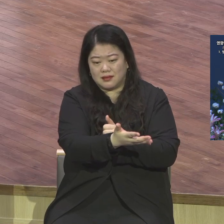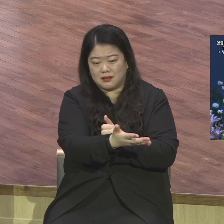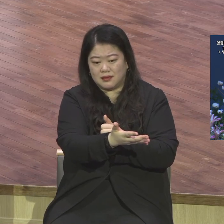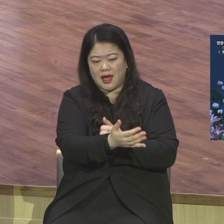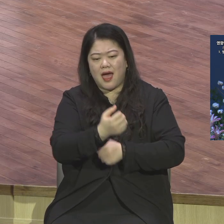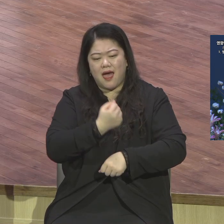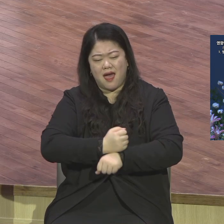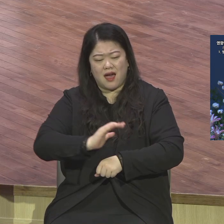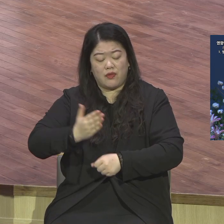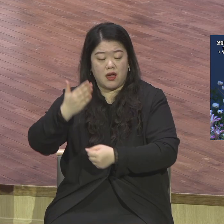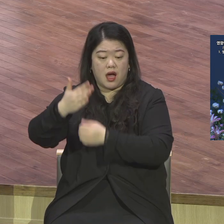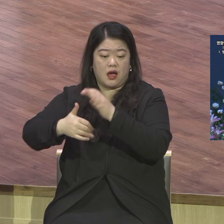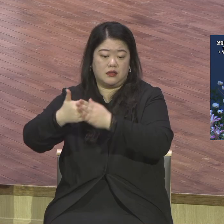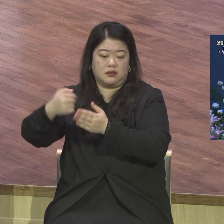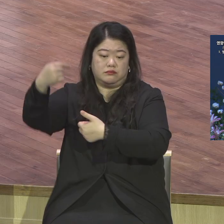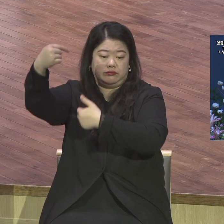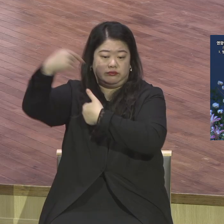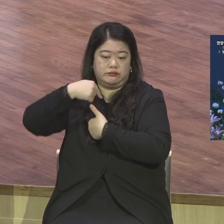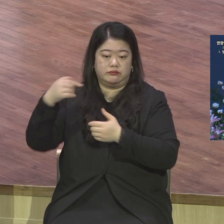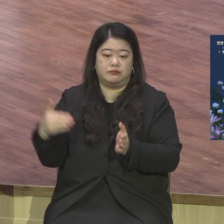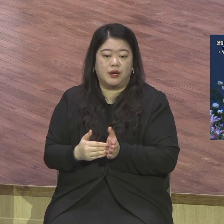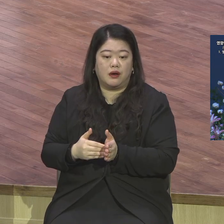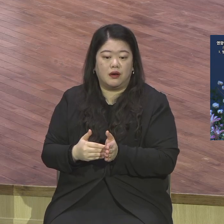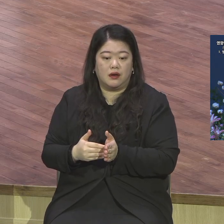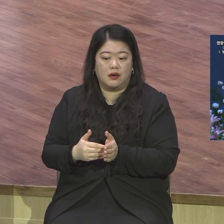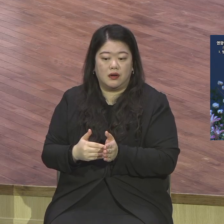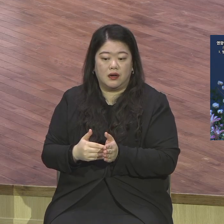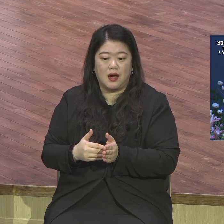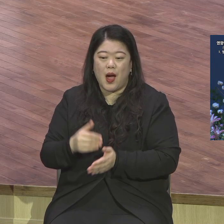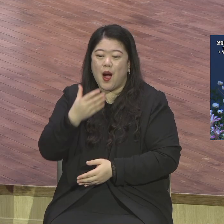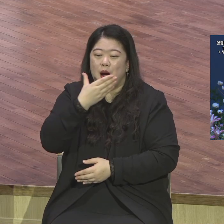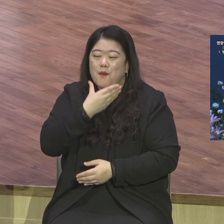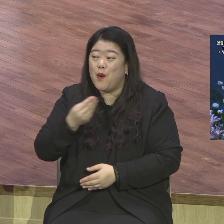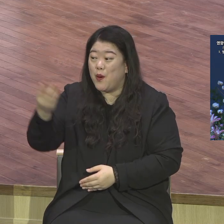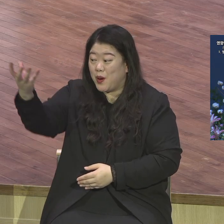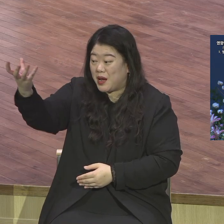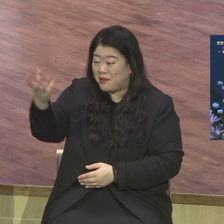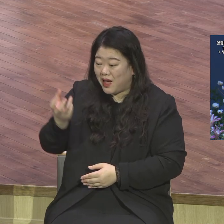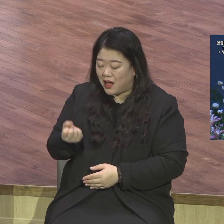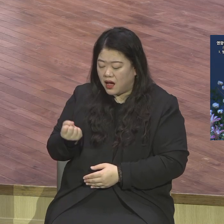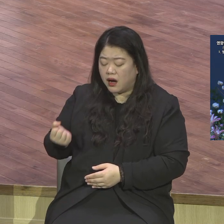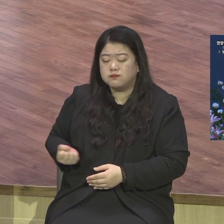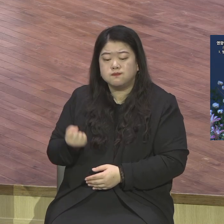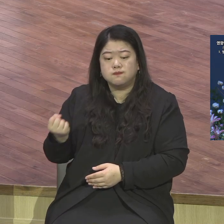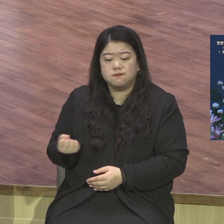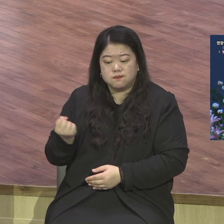주님께서 맡기신 것이다. 이웃을 위해 서라고 맡긴 거다.